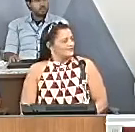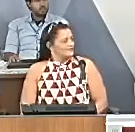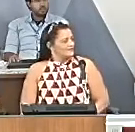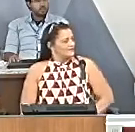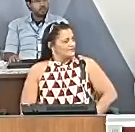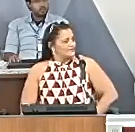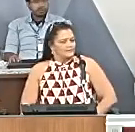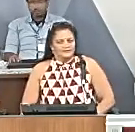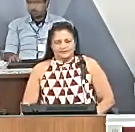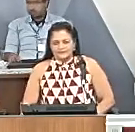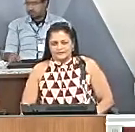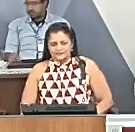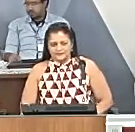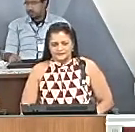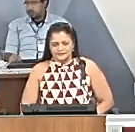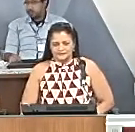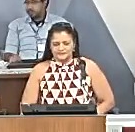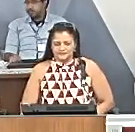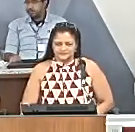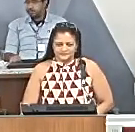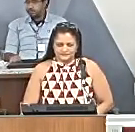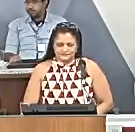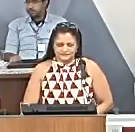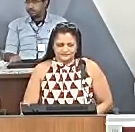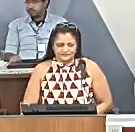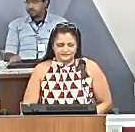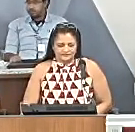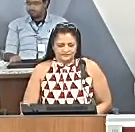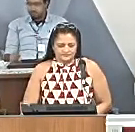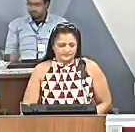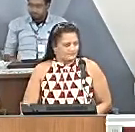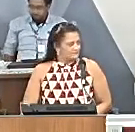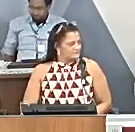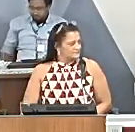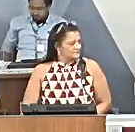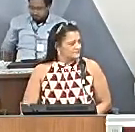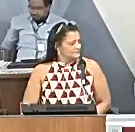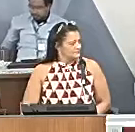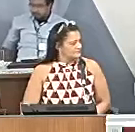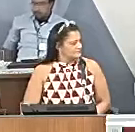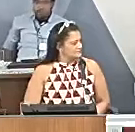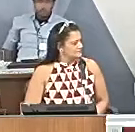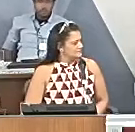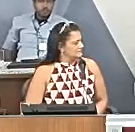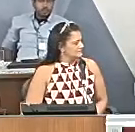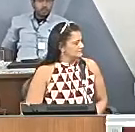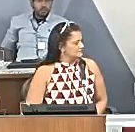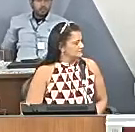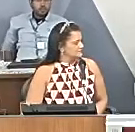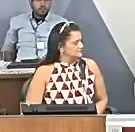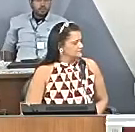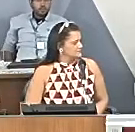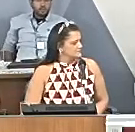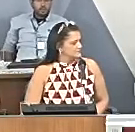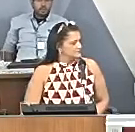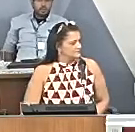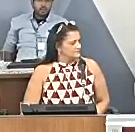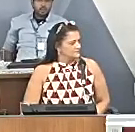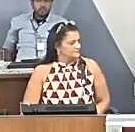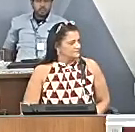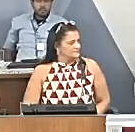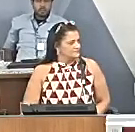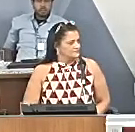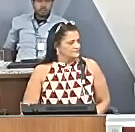profissionais qualificados não é porque como diz aqui é o professor disso o exemplo dele